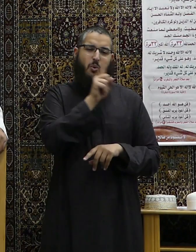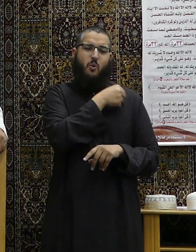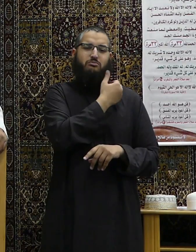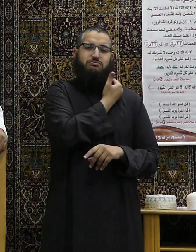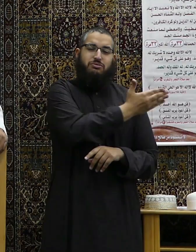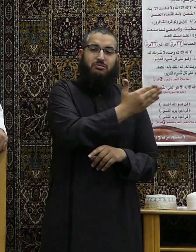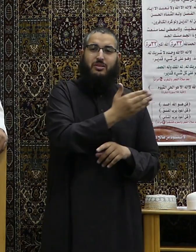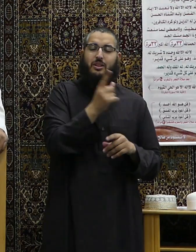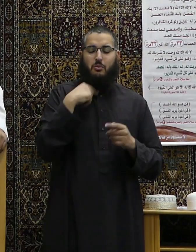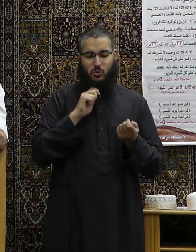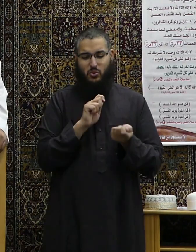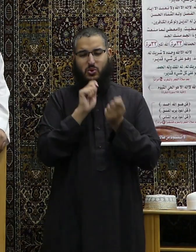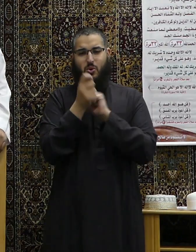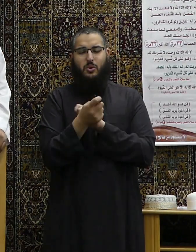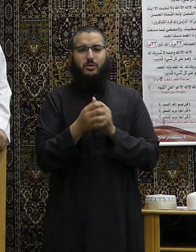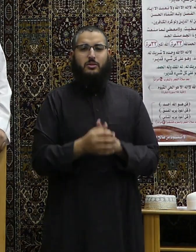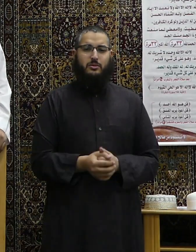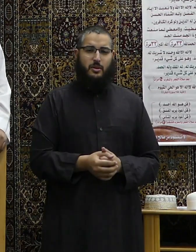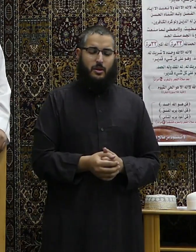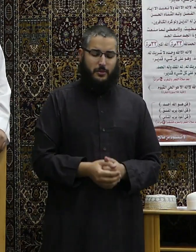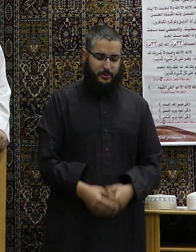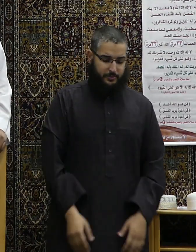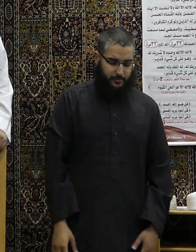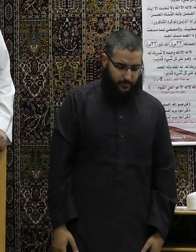ta'ala an yanfa'ani bima qultu wa yanfa'akum bima sami'tum.